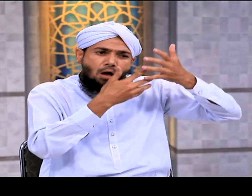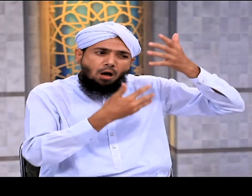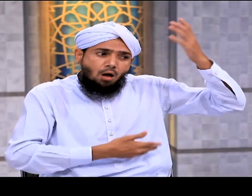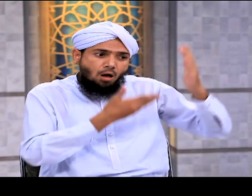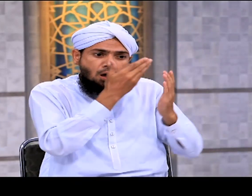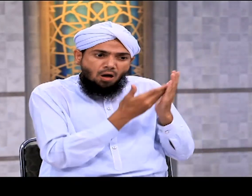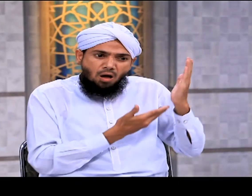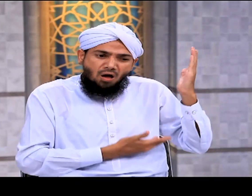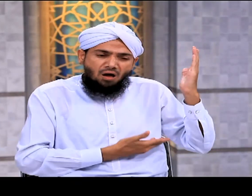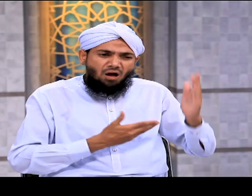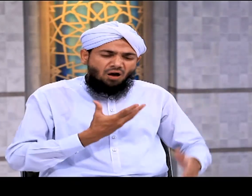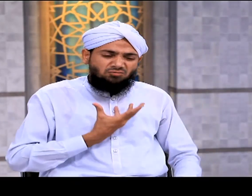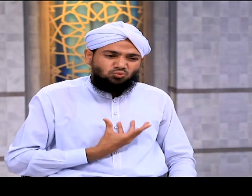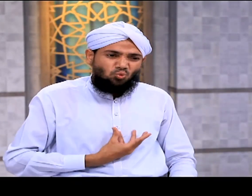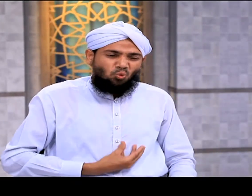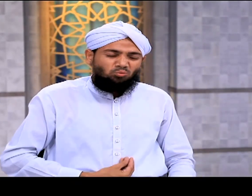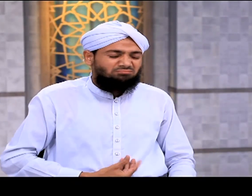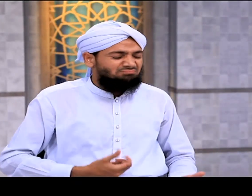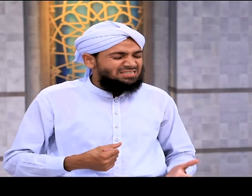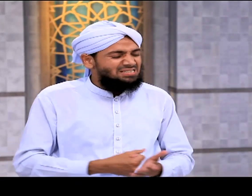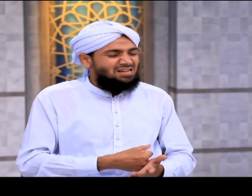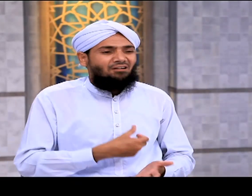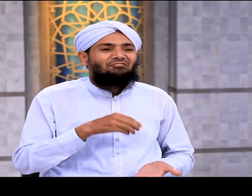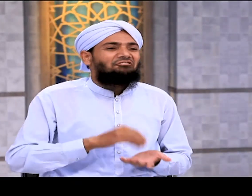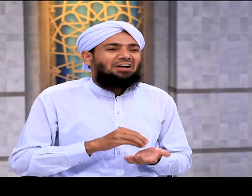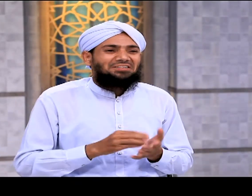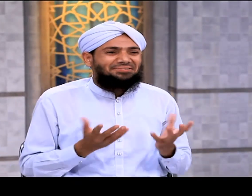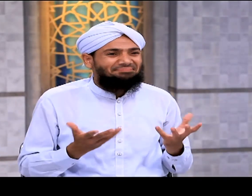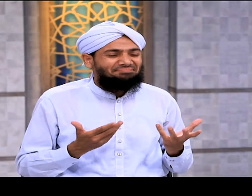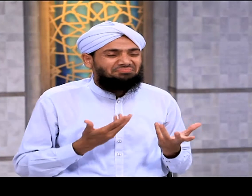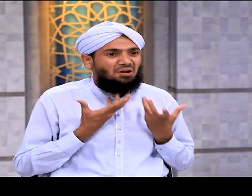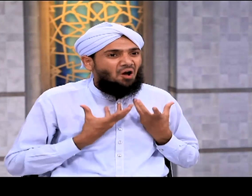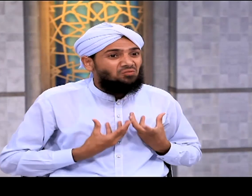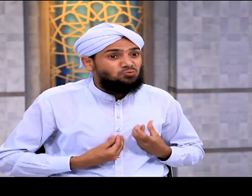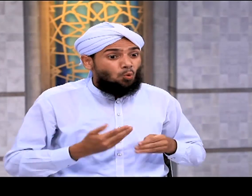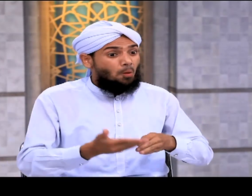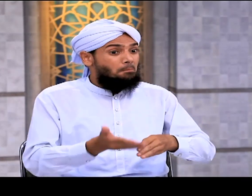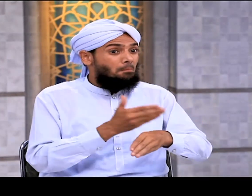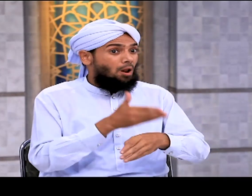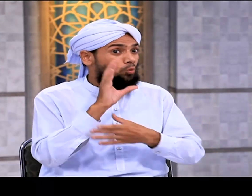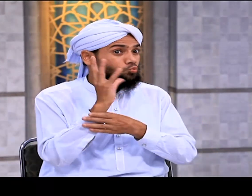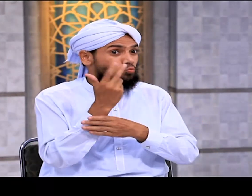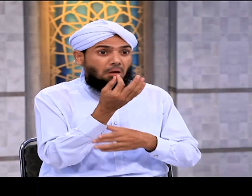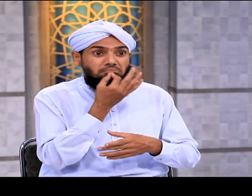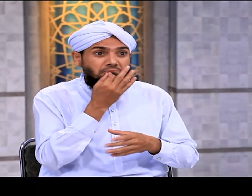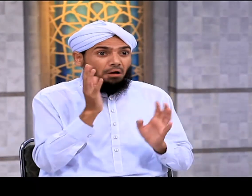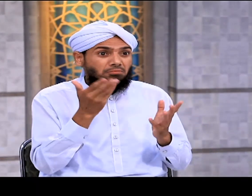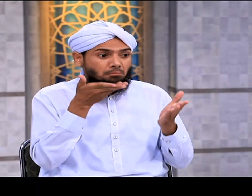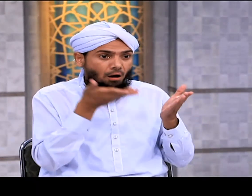مگر اب یہ ندامت کچھ کام نہ آئے گی، نہ ہی افسوس فائدہ دے گا۔ اہل جہنم کو توق پہنا